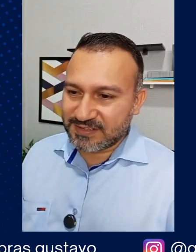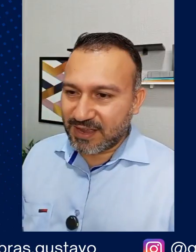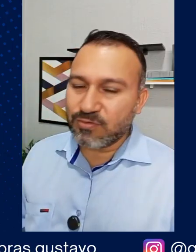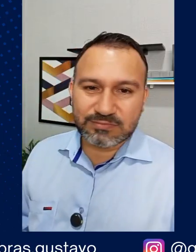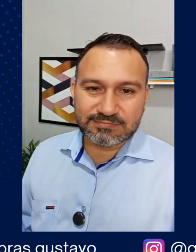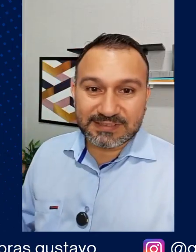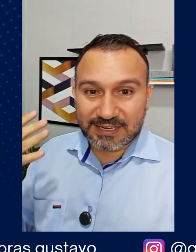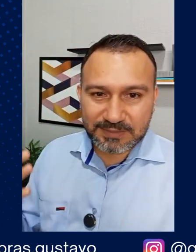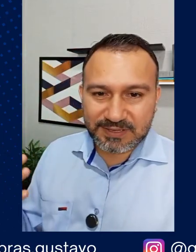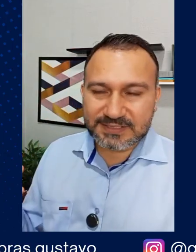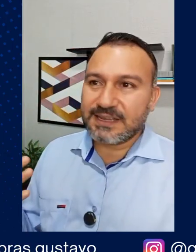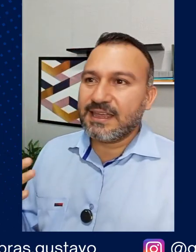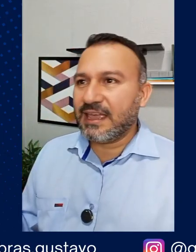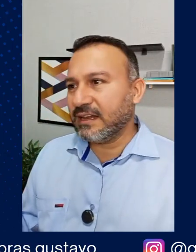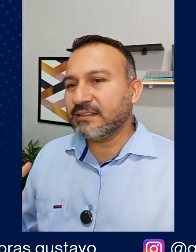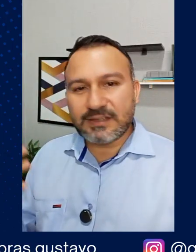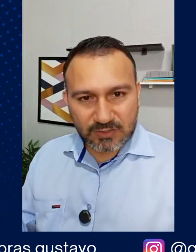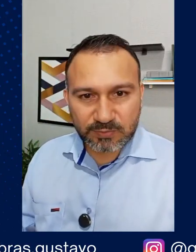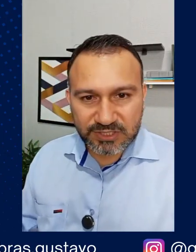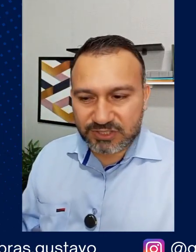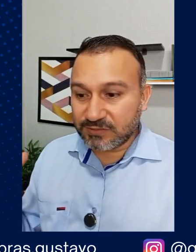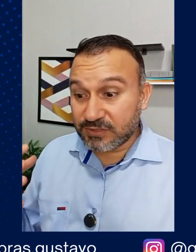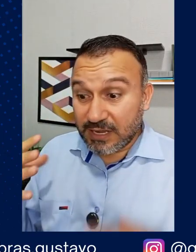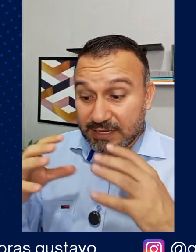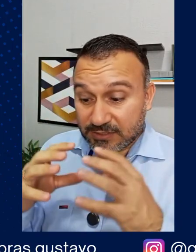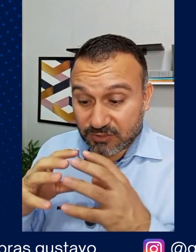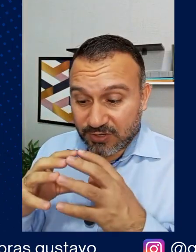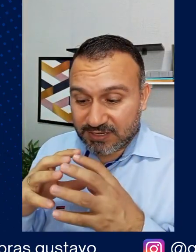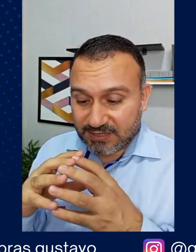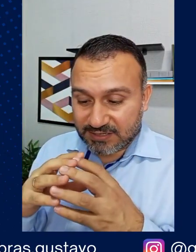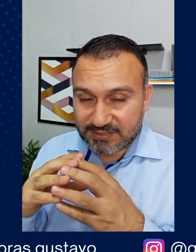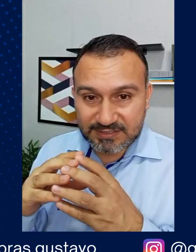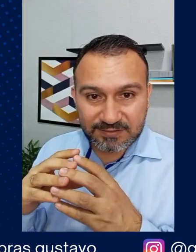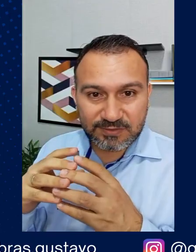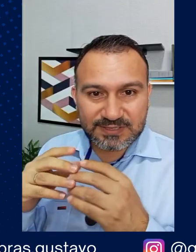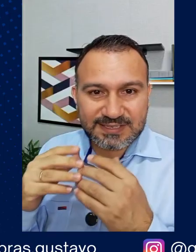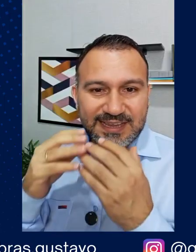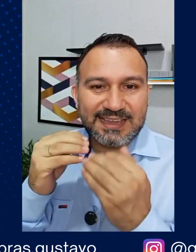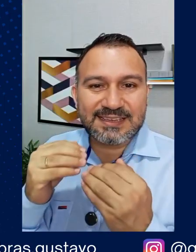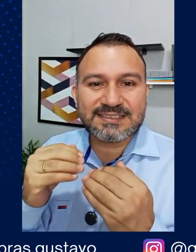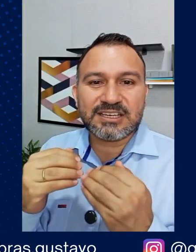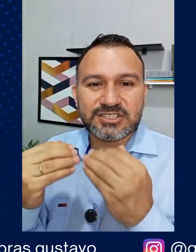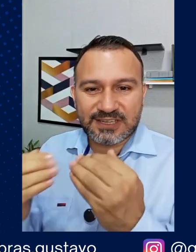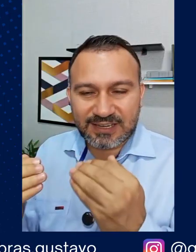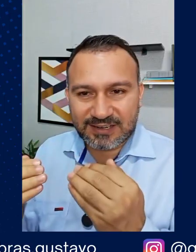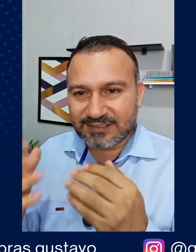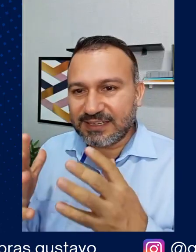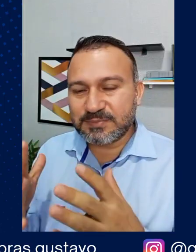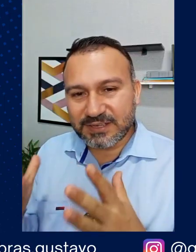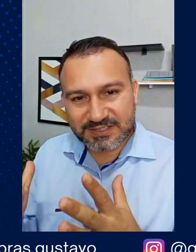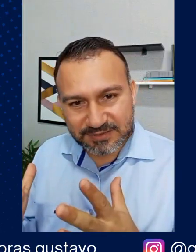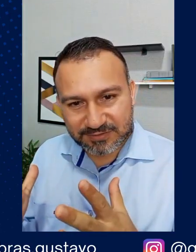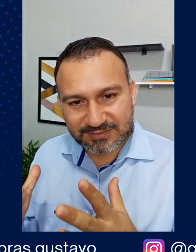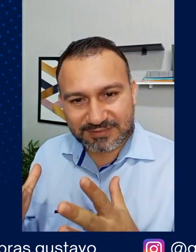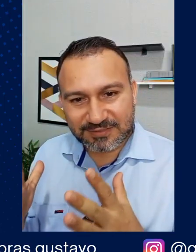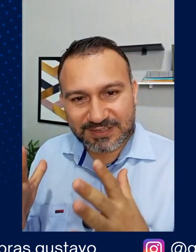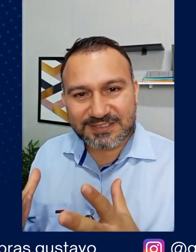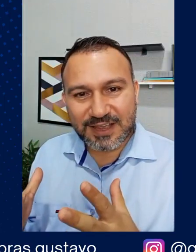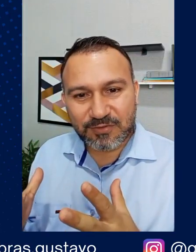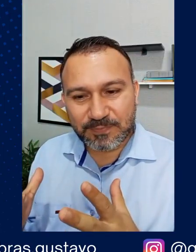expressão facial na Libras, ela tem seus objetivos. Só que se você exagera na